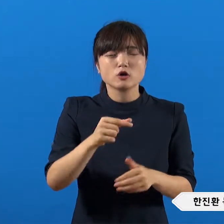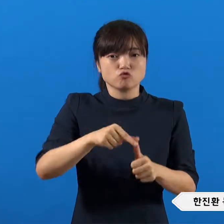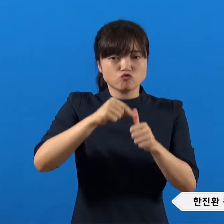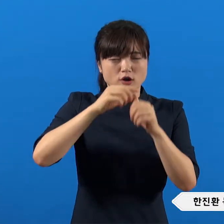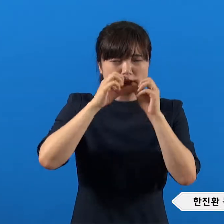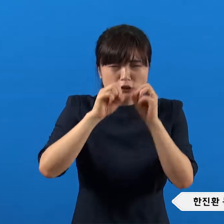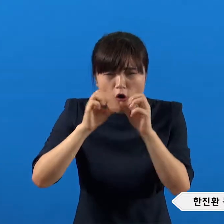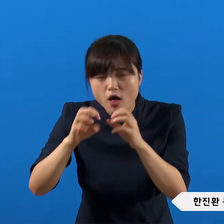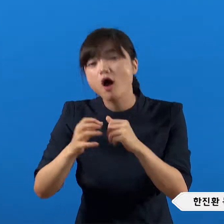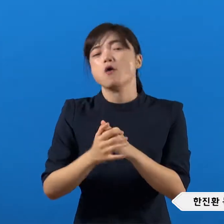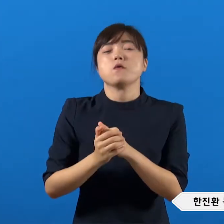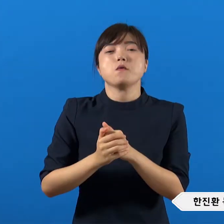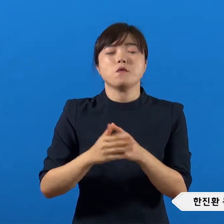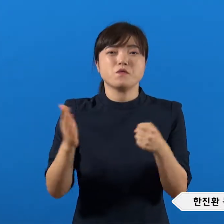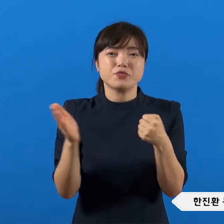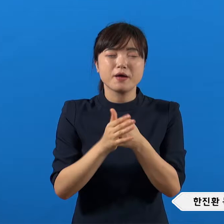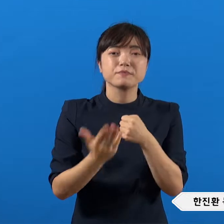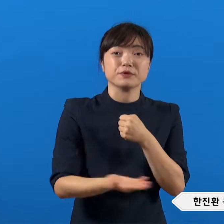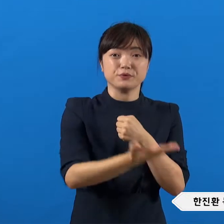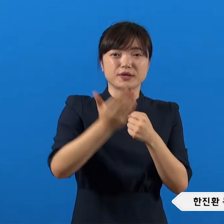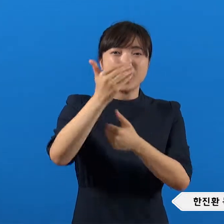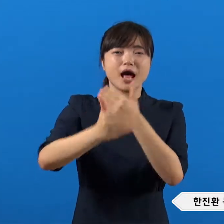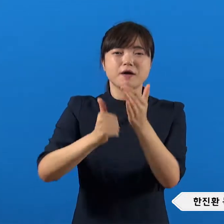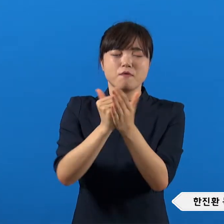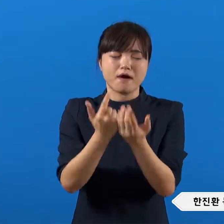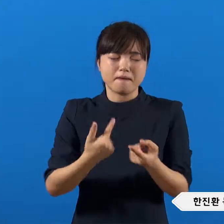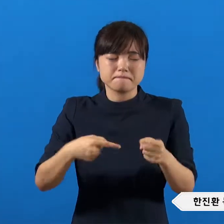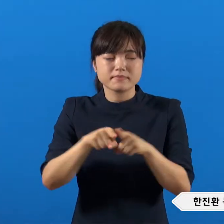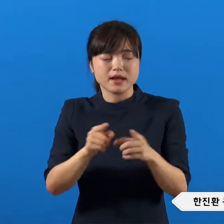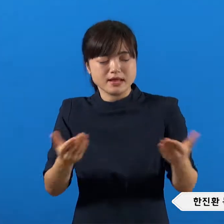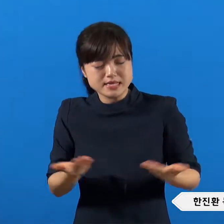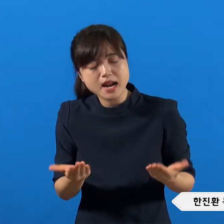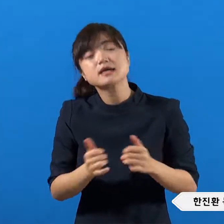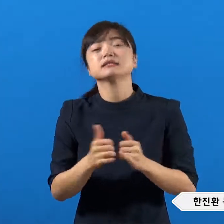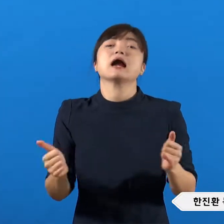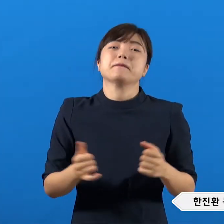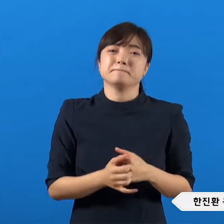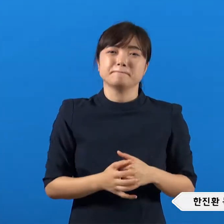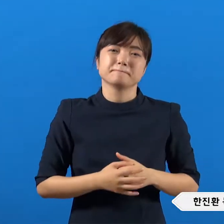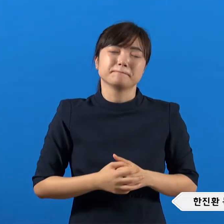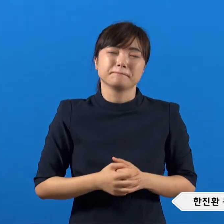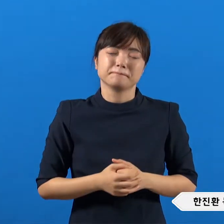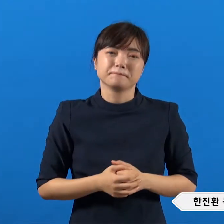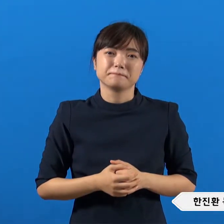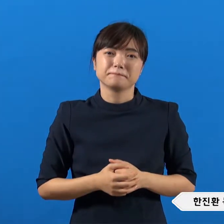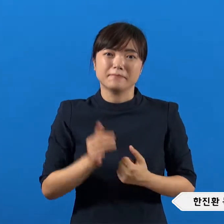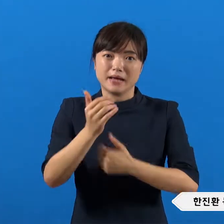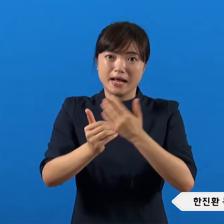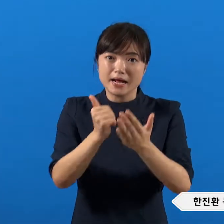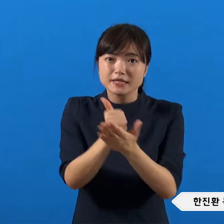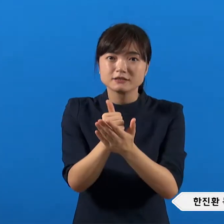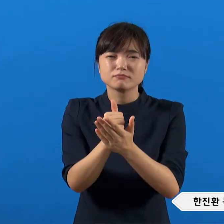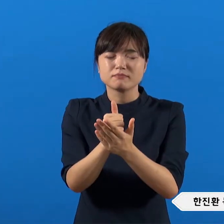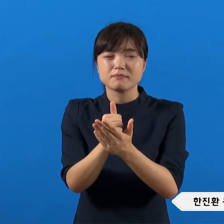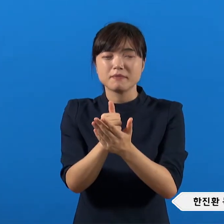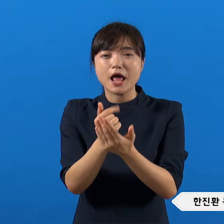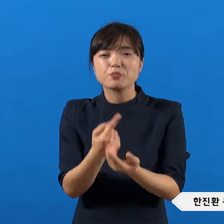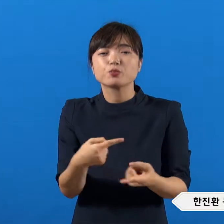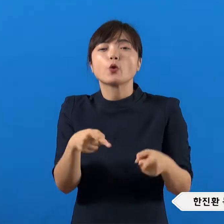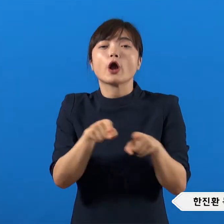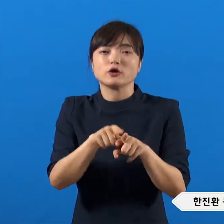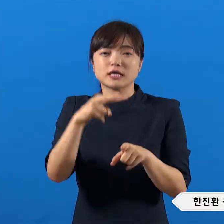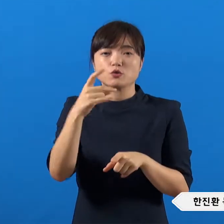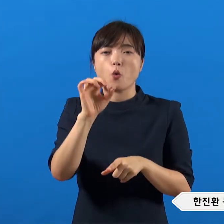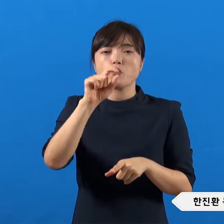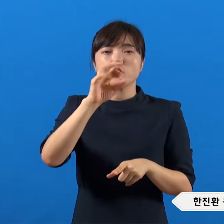전파하고, 그래서 우리는 하나님과 함께 일하는 자라는 것입니다. 하나님의 동력자라는 것입니다.